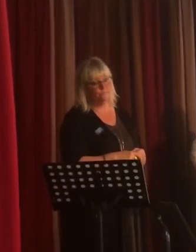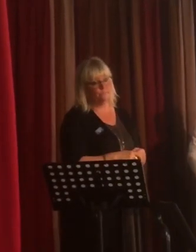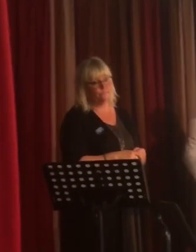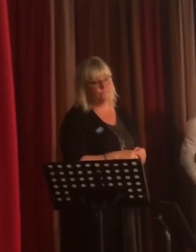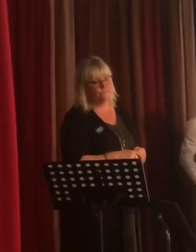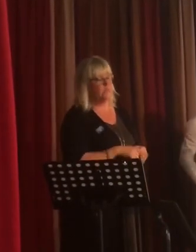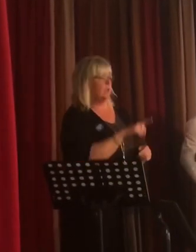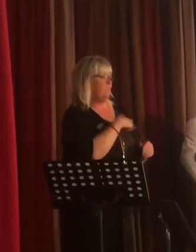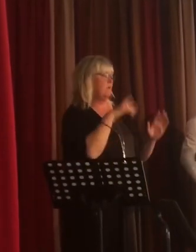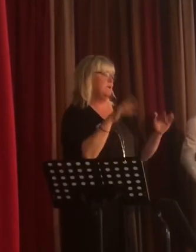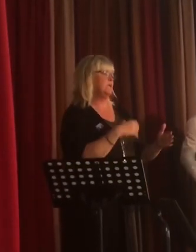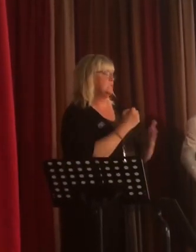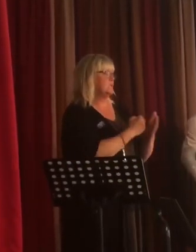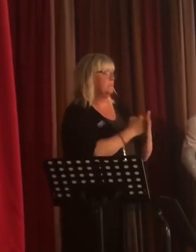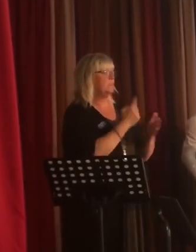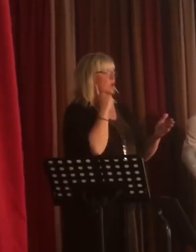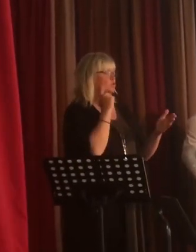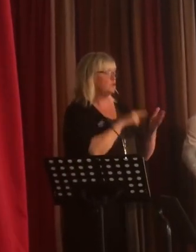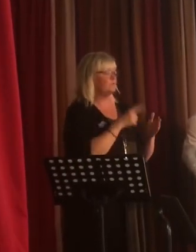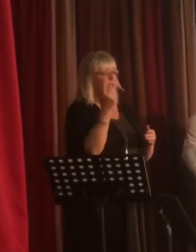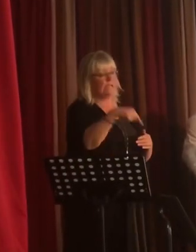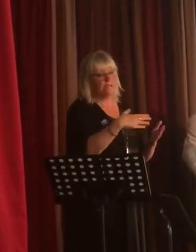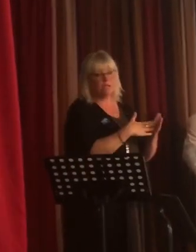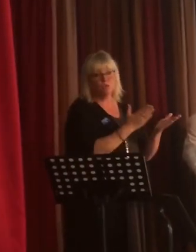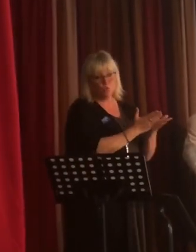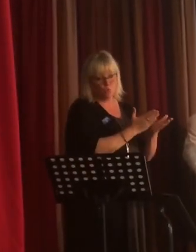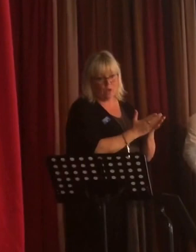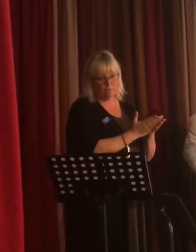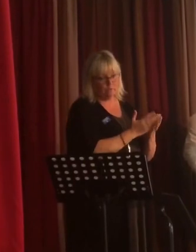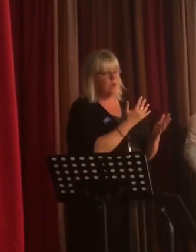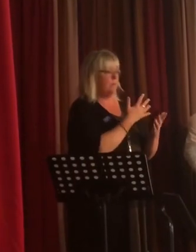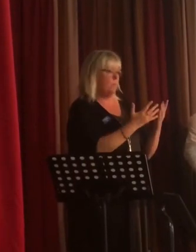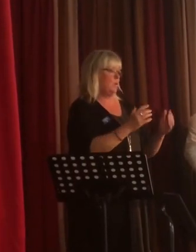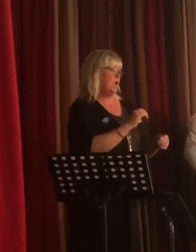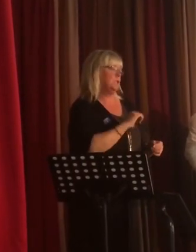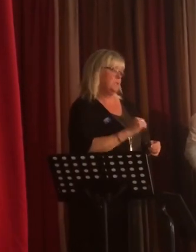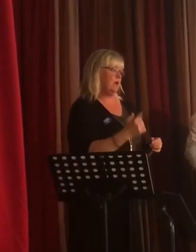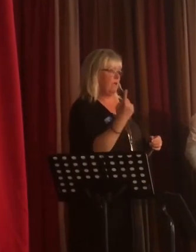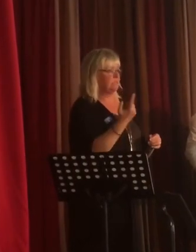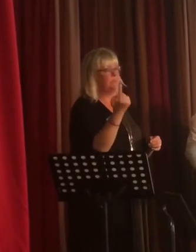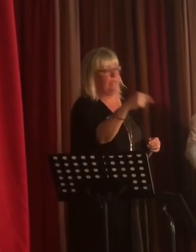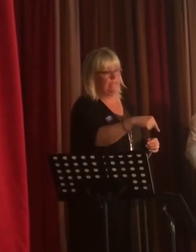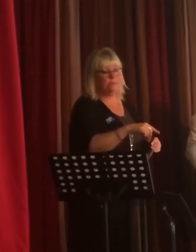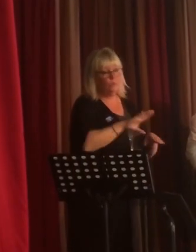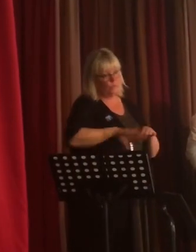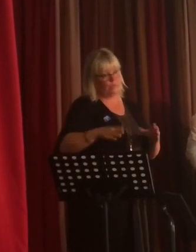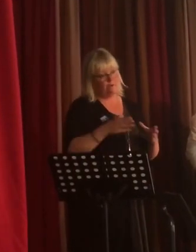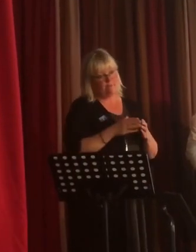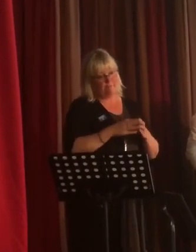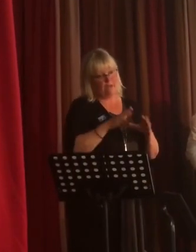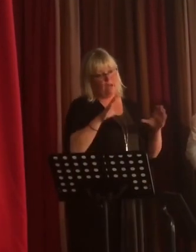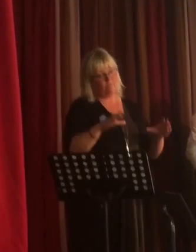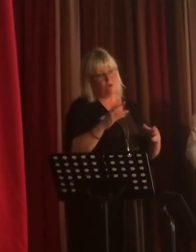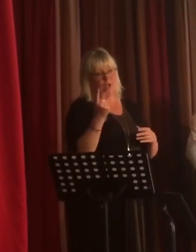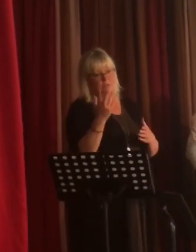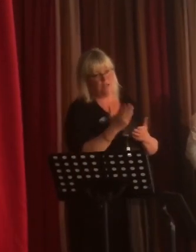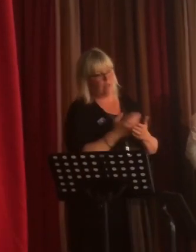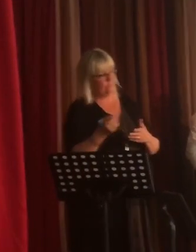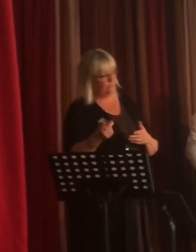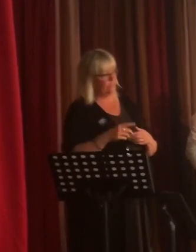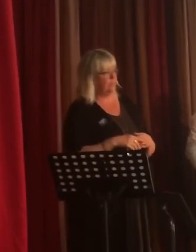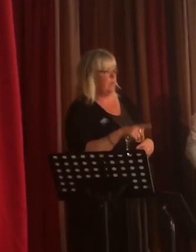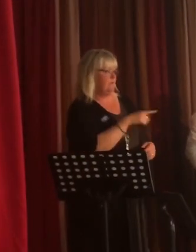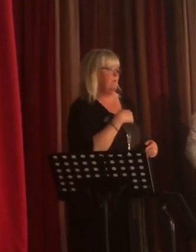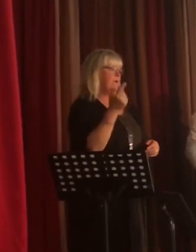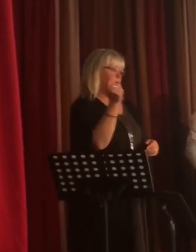Vi har kämpat för att komma till den här skolan. Många av oss kom själva hit, utan familj. Men när vi kom hit var